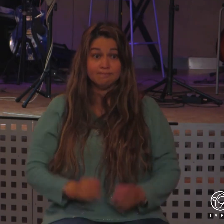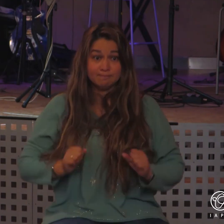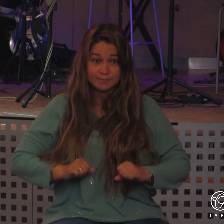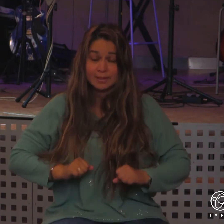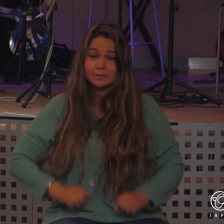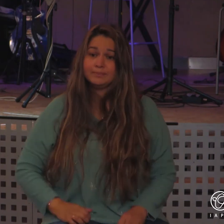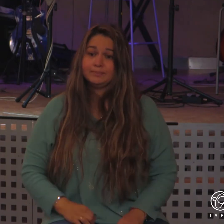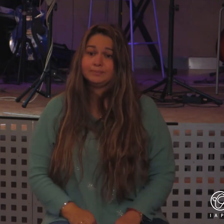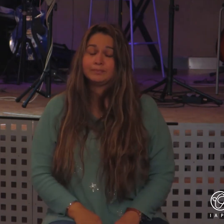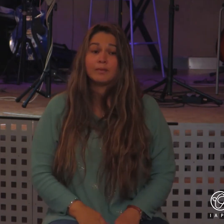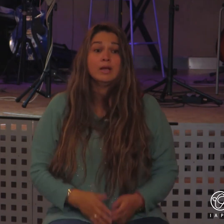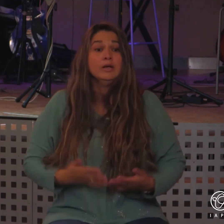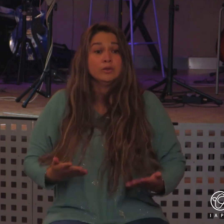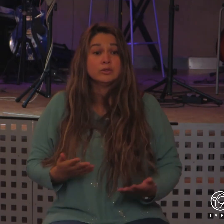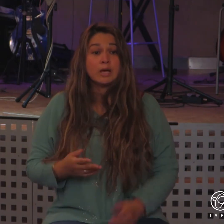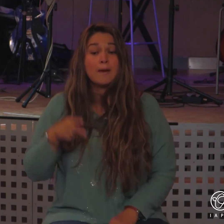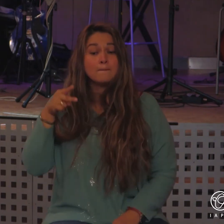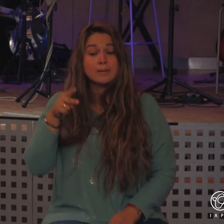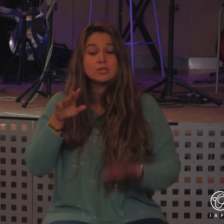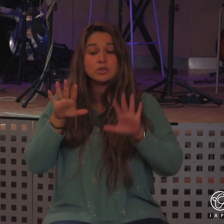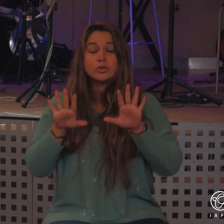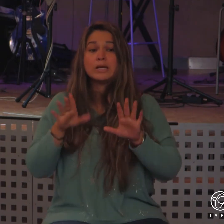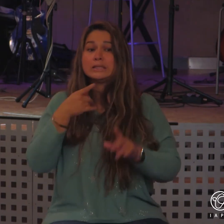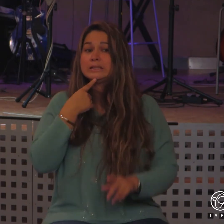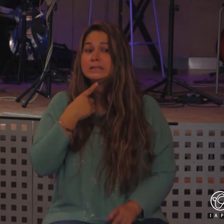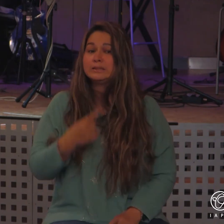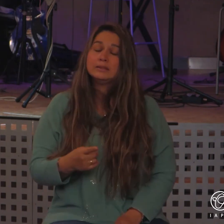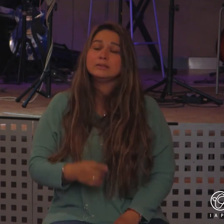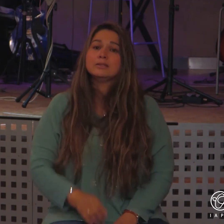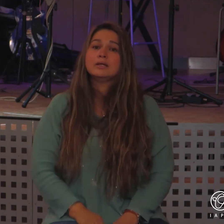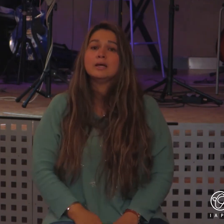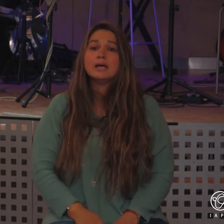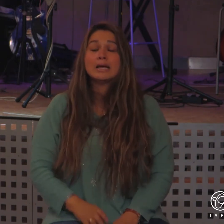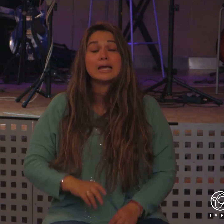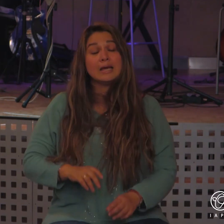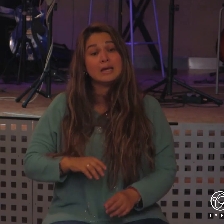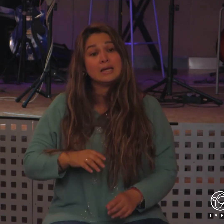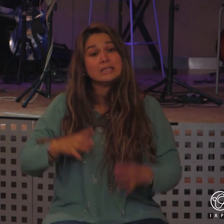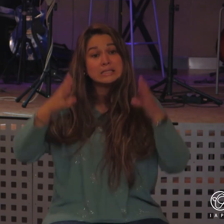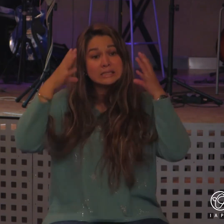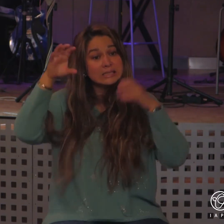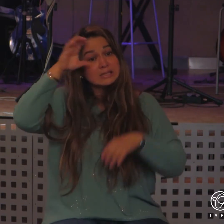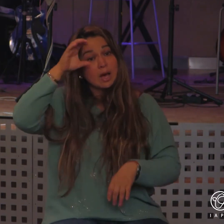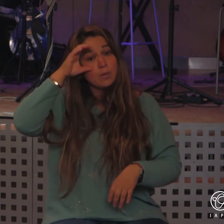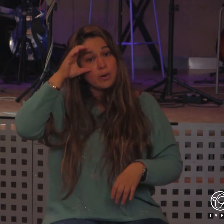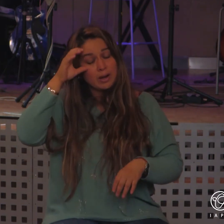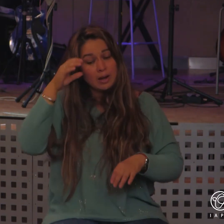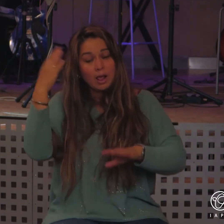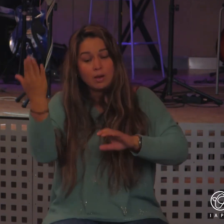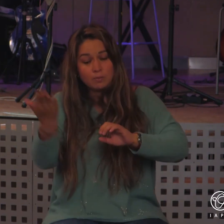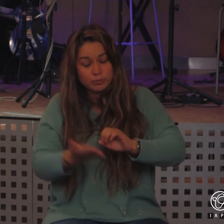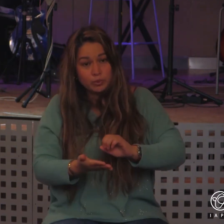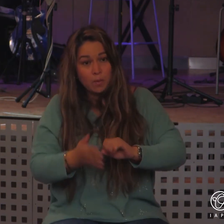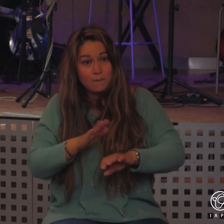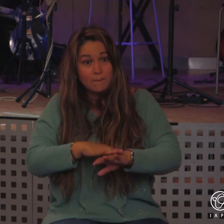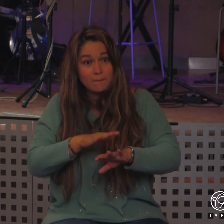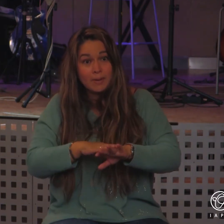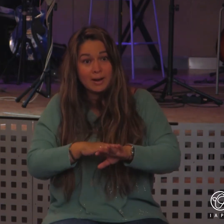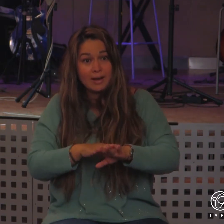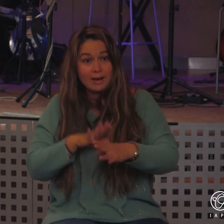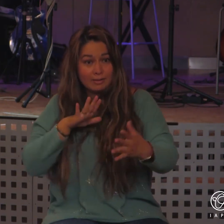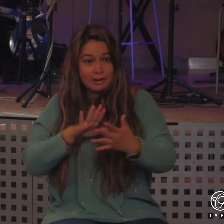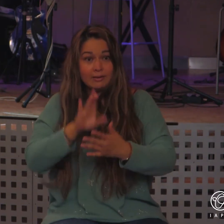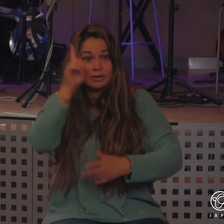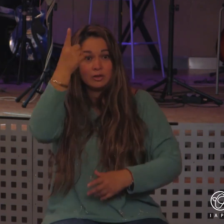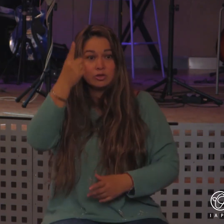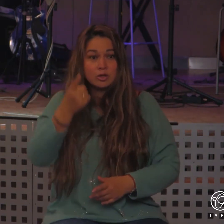Aconteció, verso 10, que mientras Samuel sacrificaba el holocausto, los filisteos llegaron para pelear